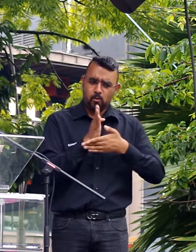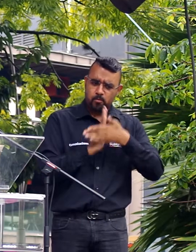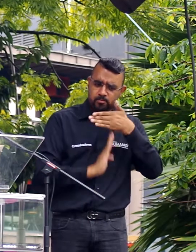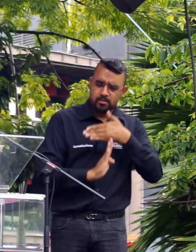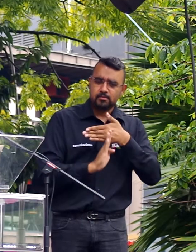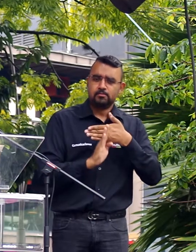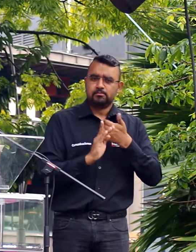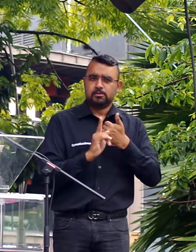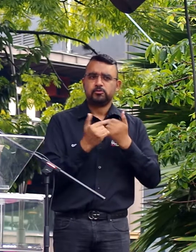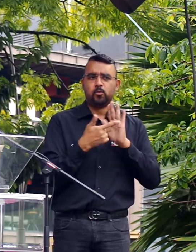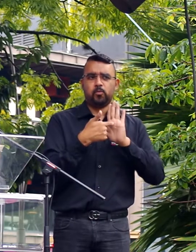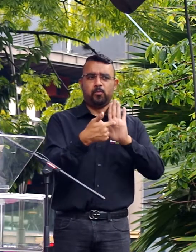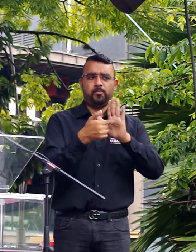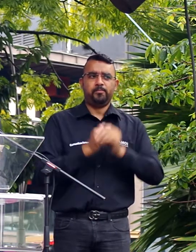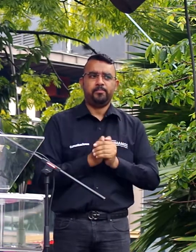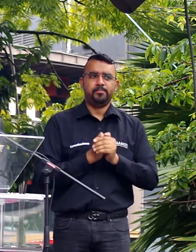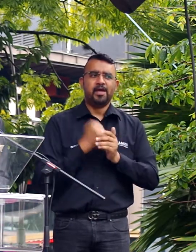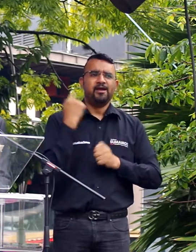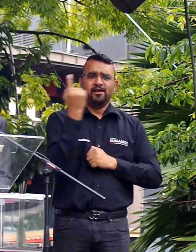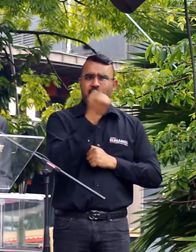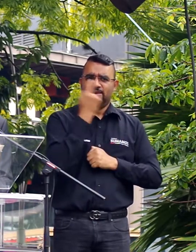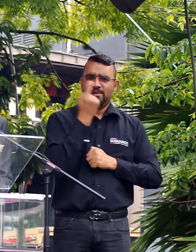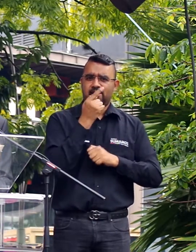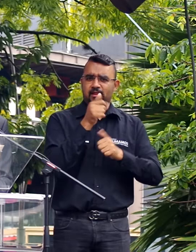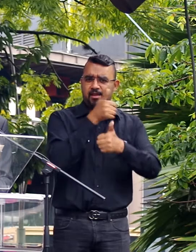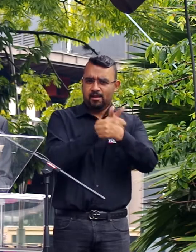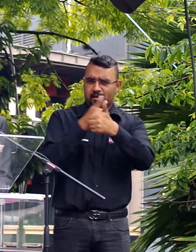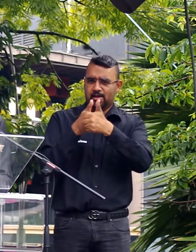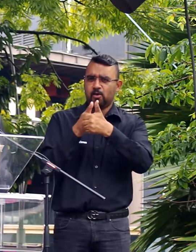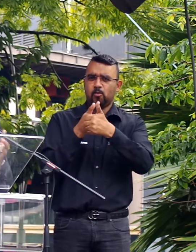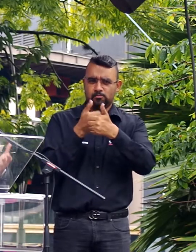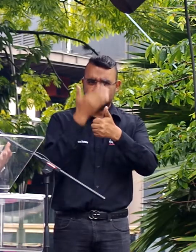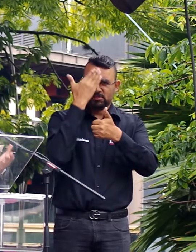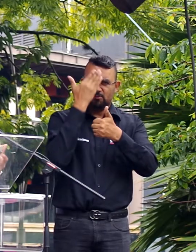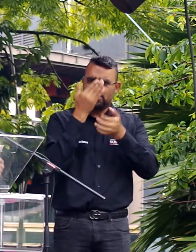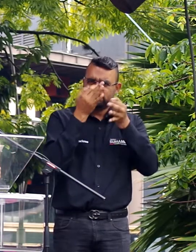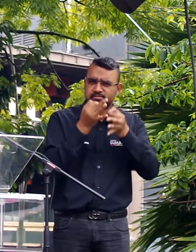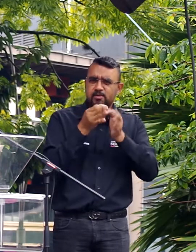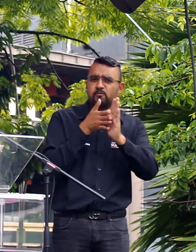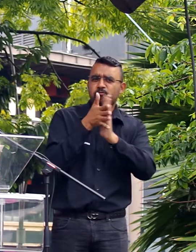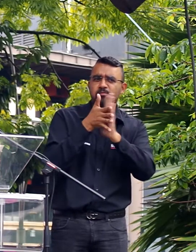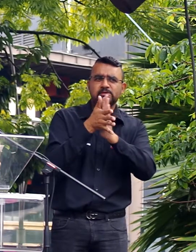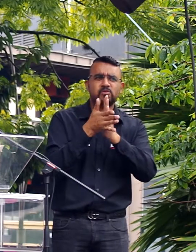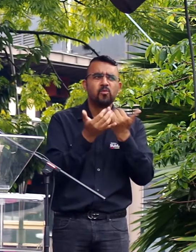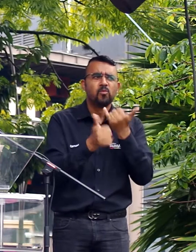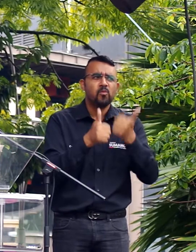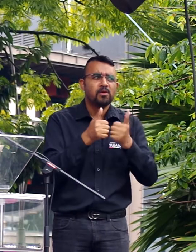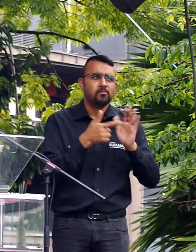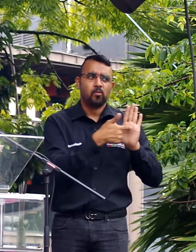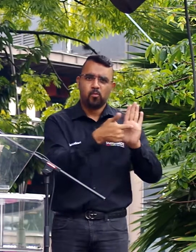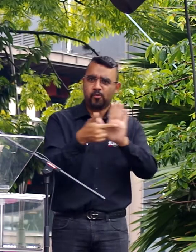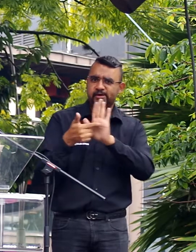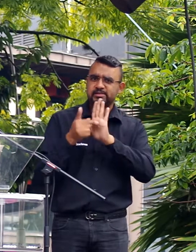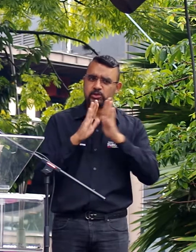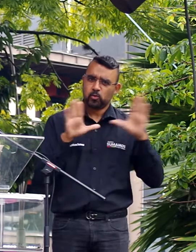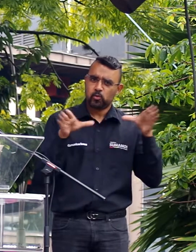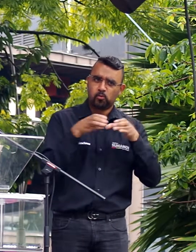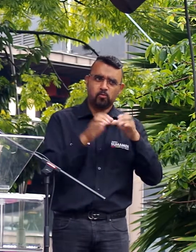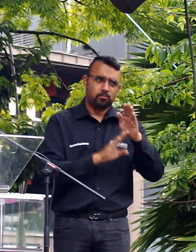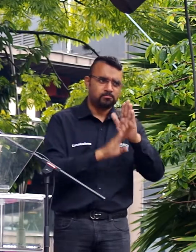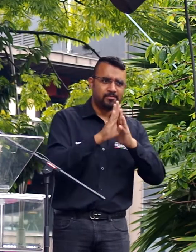y siempre reconociendo los triunfos de los que han pasado y queriendo dejar también nuestros propios triunfos